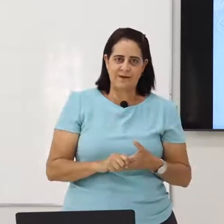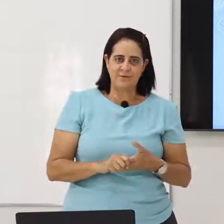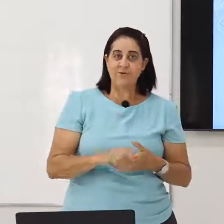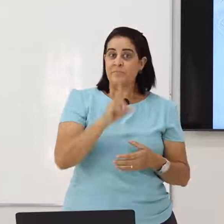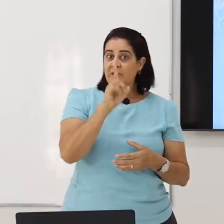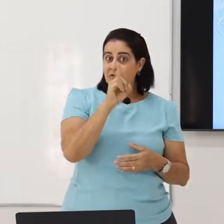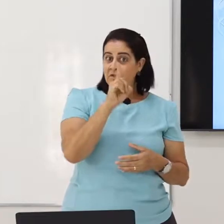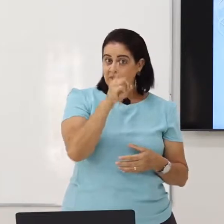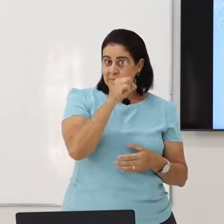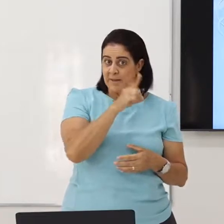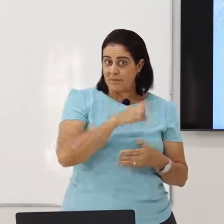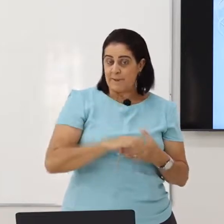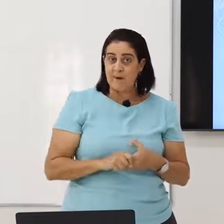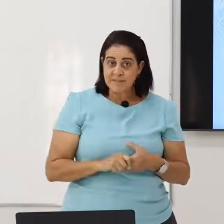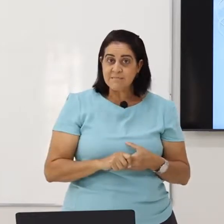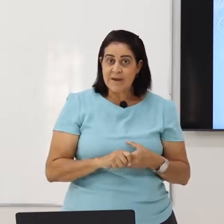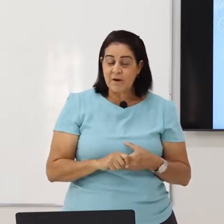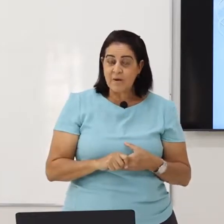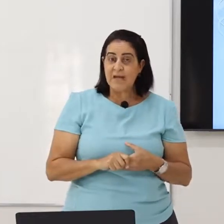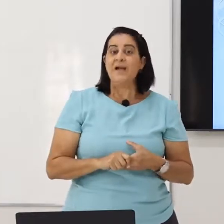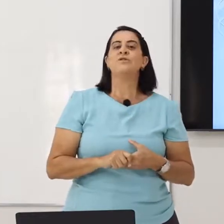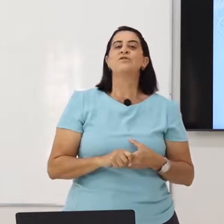utilizá-los. Te espero na próxima aula, onde nós